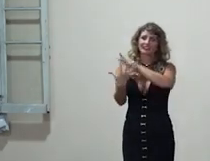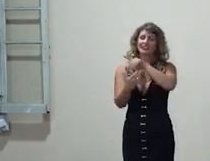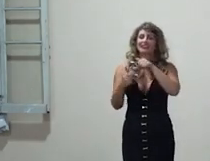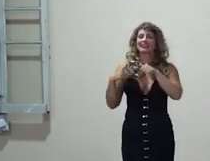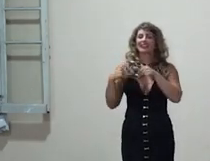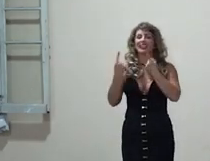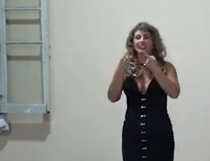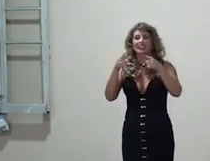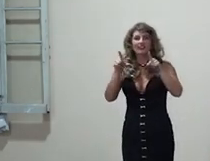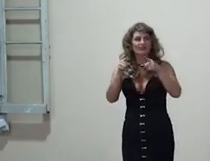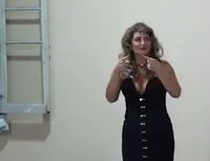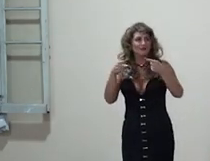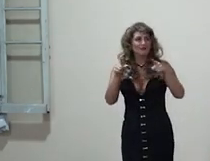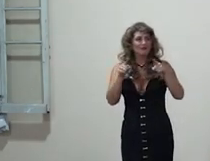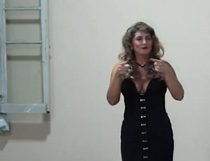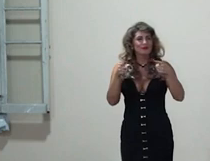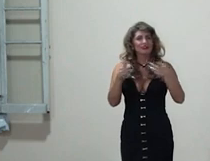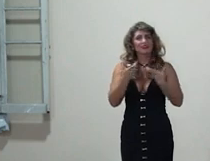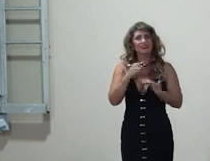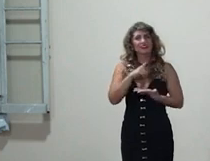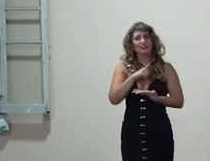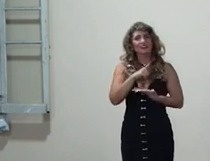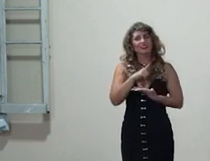música daquele filho do Belarmino, como é? É o